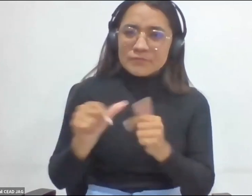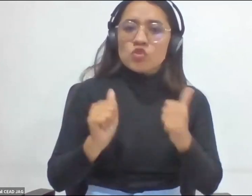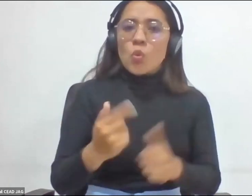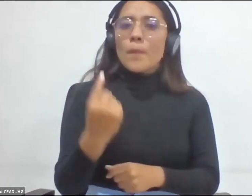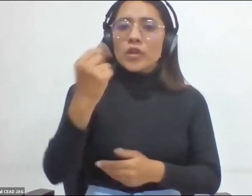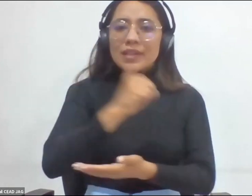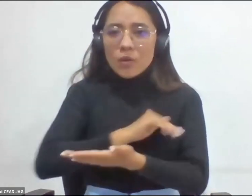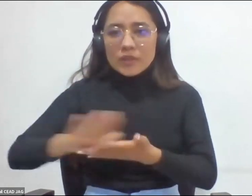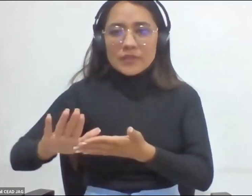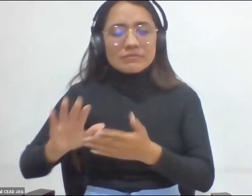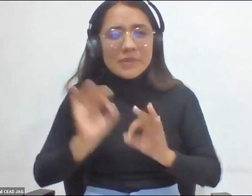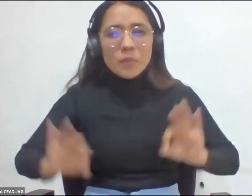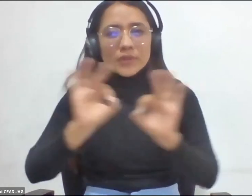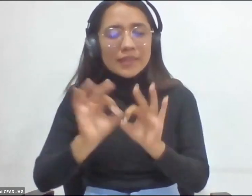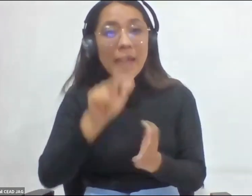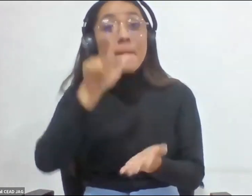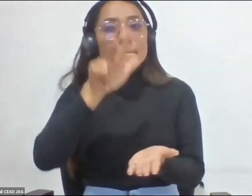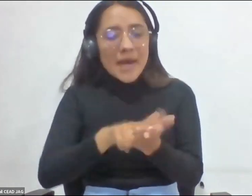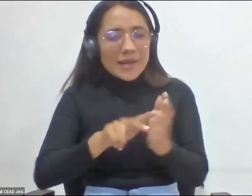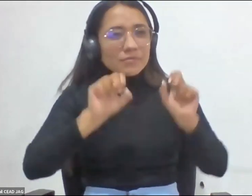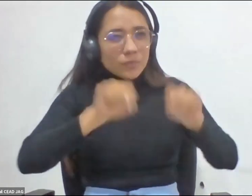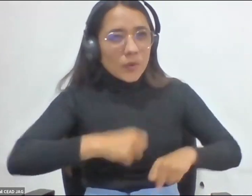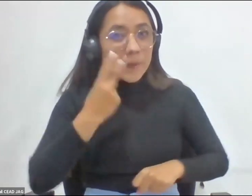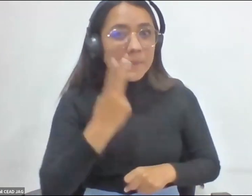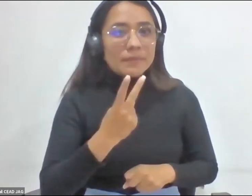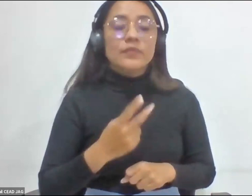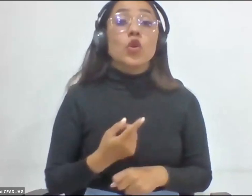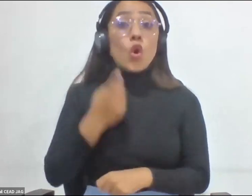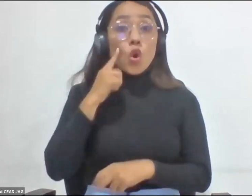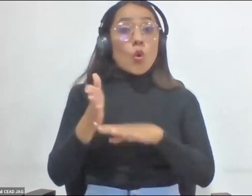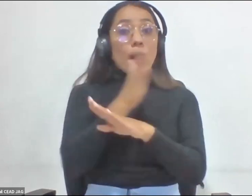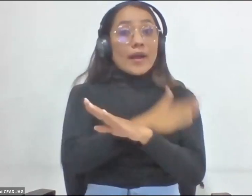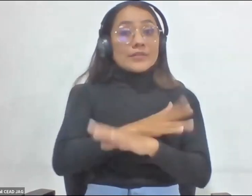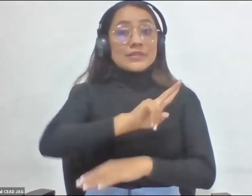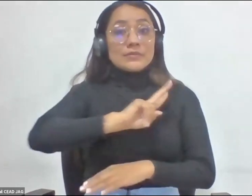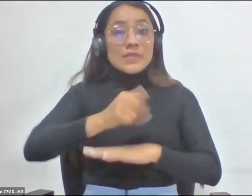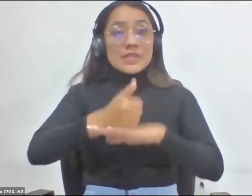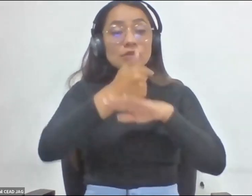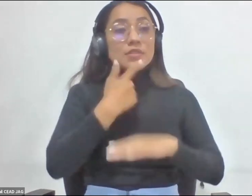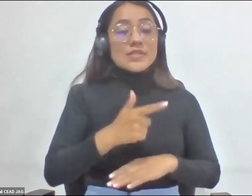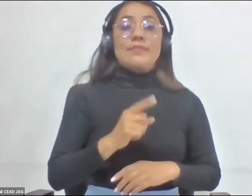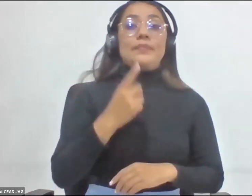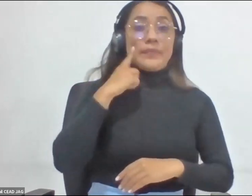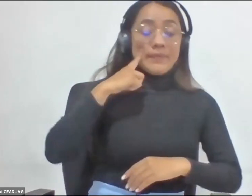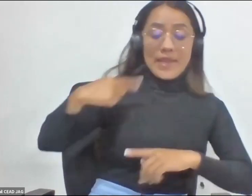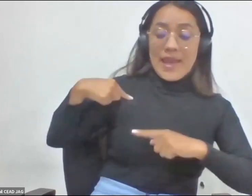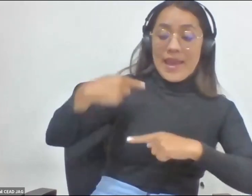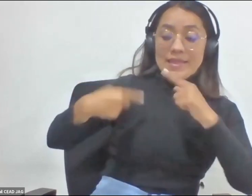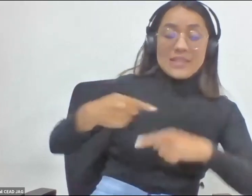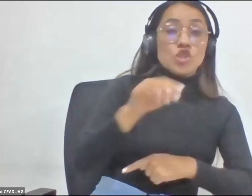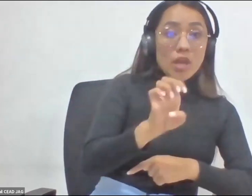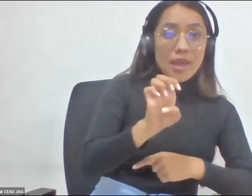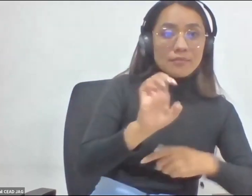algo énfasis en lo que mencionaba nuestro vicerrector no matrícula cero no generacione sino